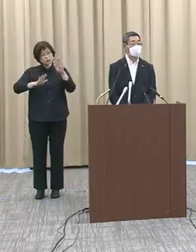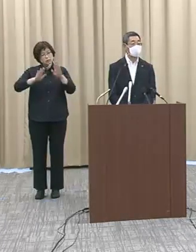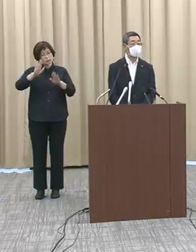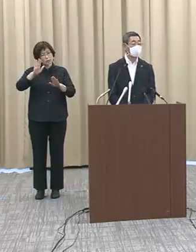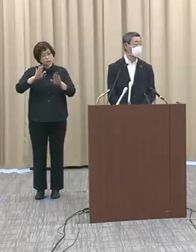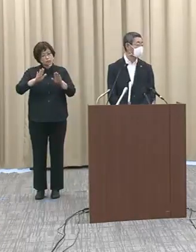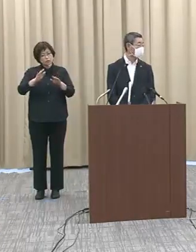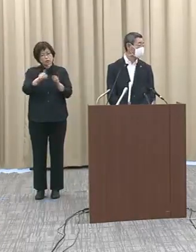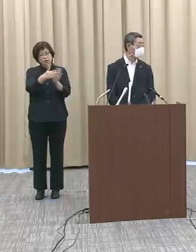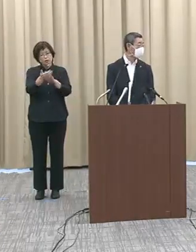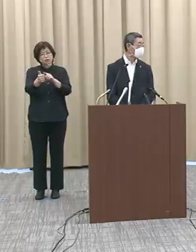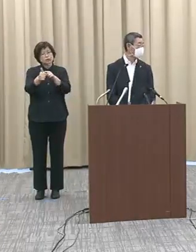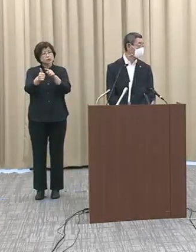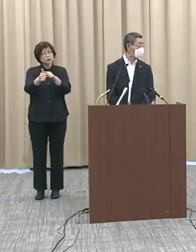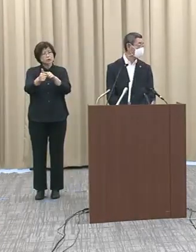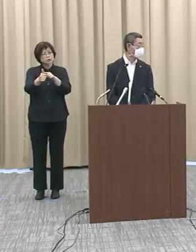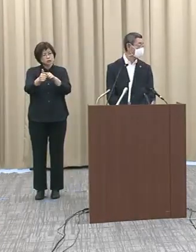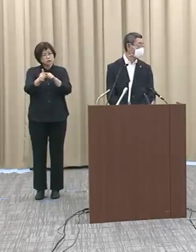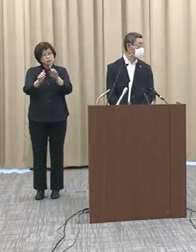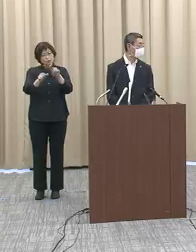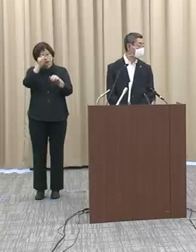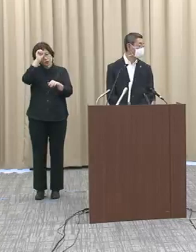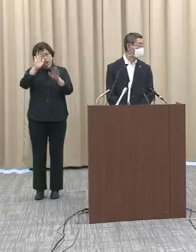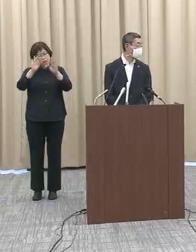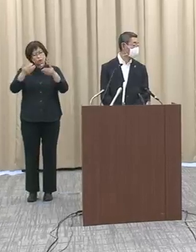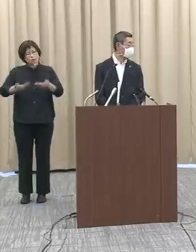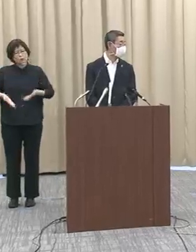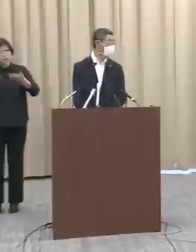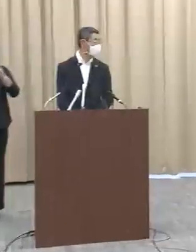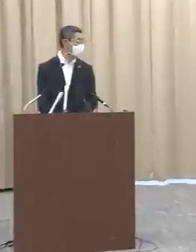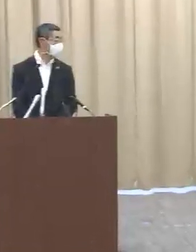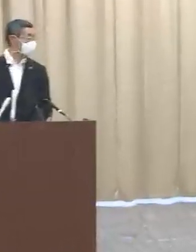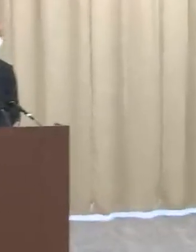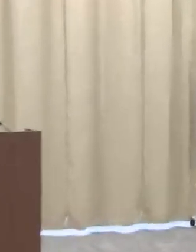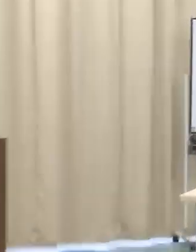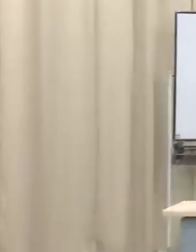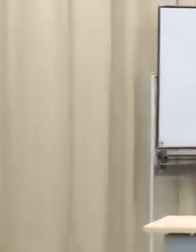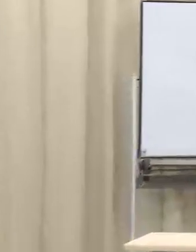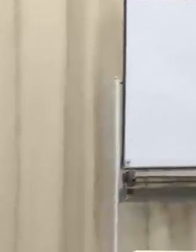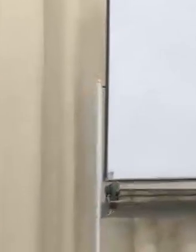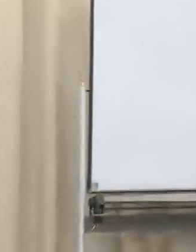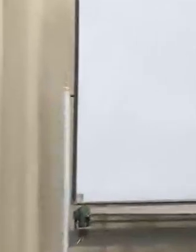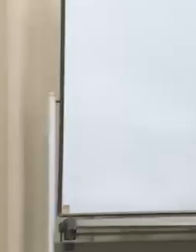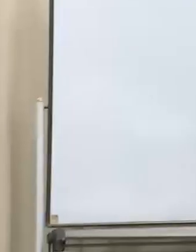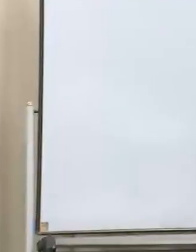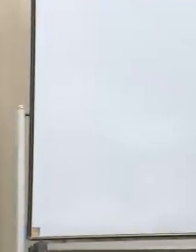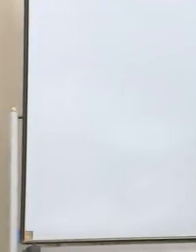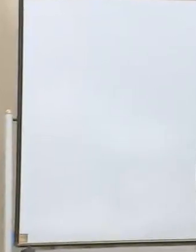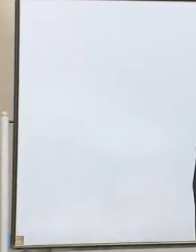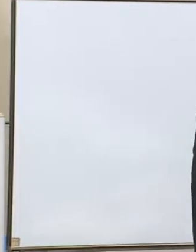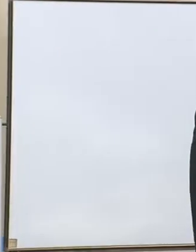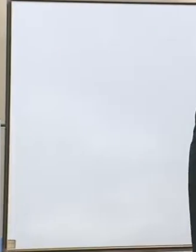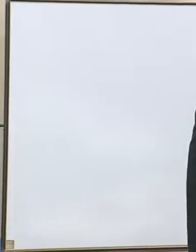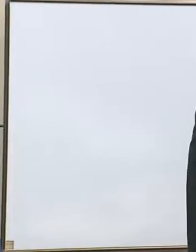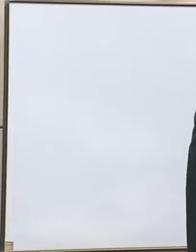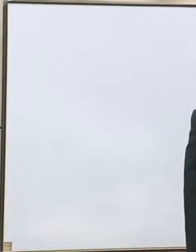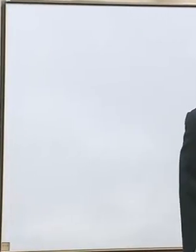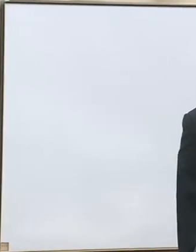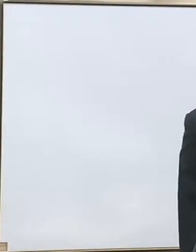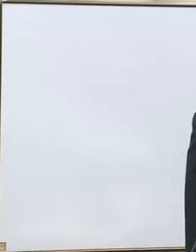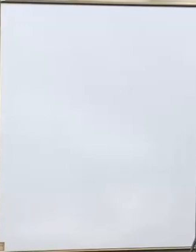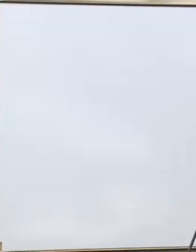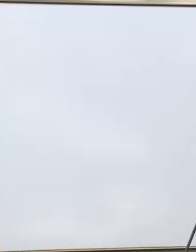ったのか中等症だったのかというのは分かってますか。 中等 もしくはですね、重症ということはですね、お伺いしており